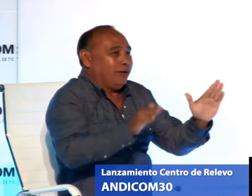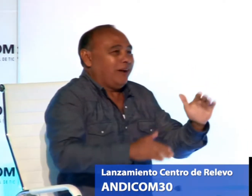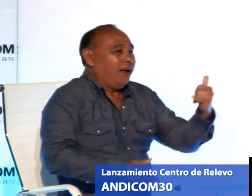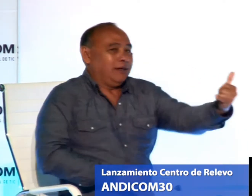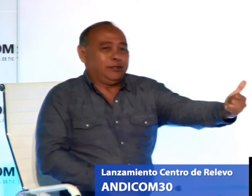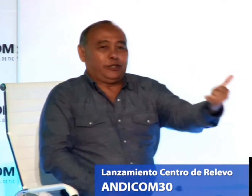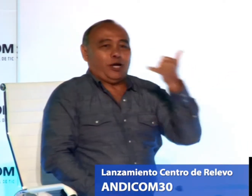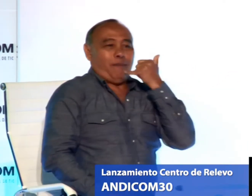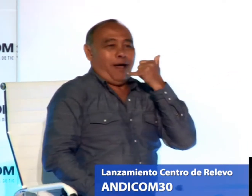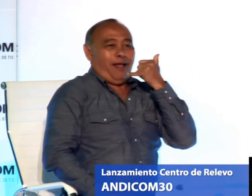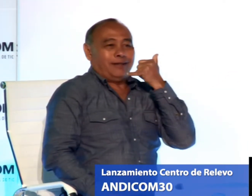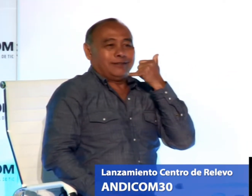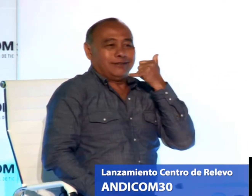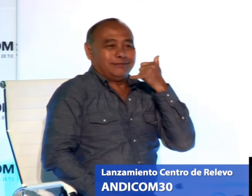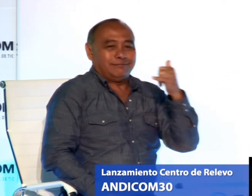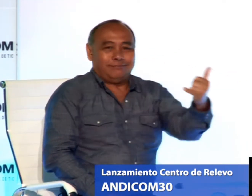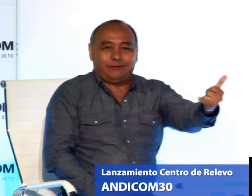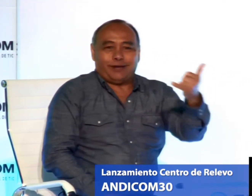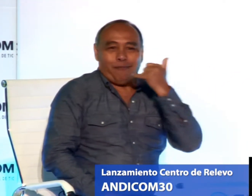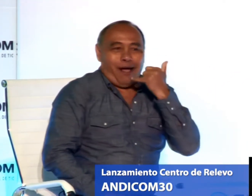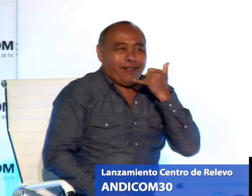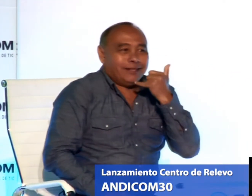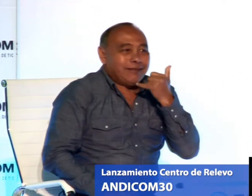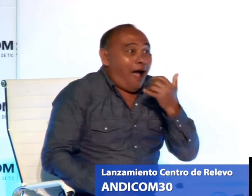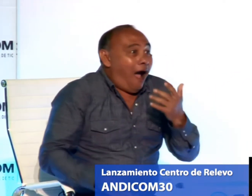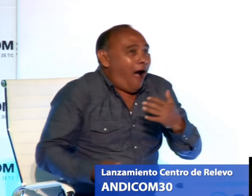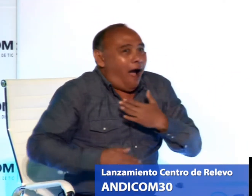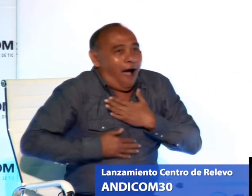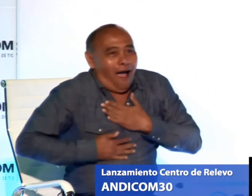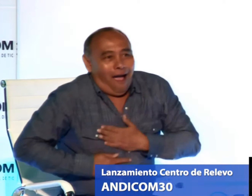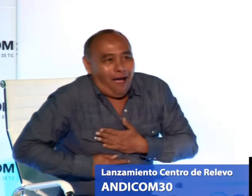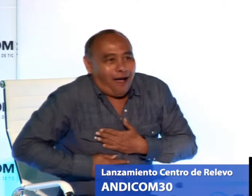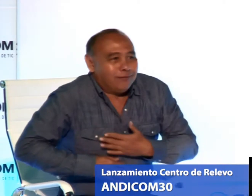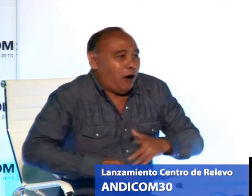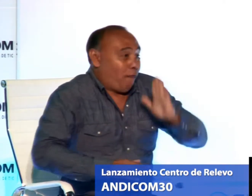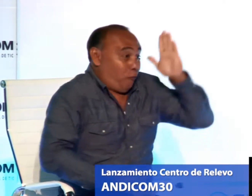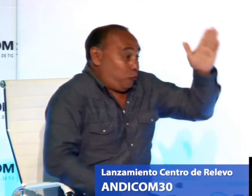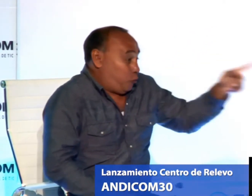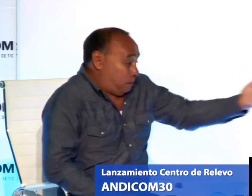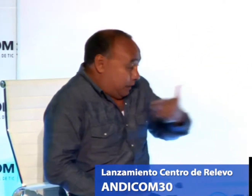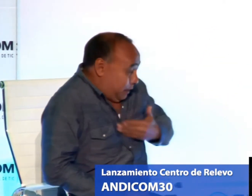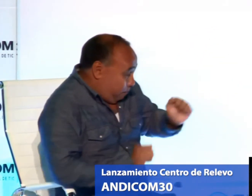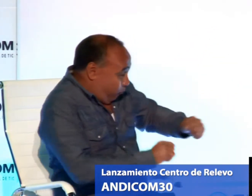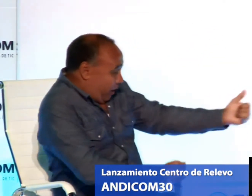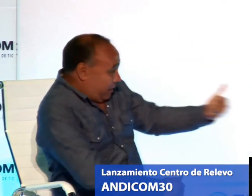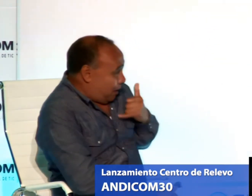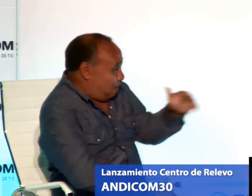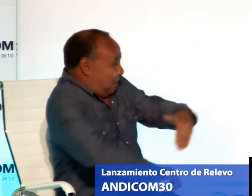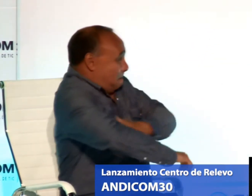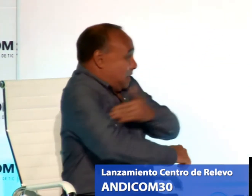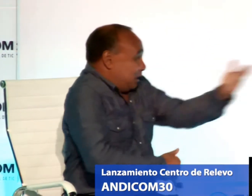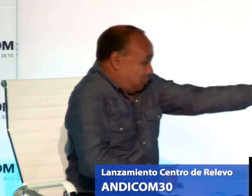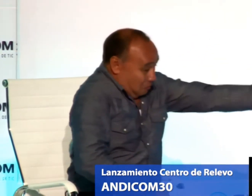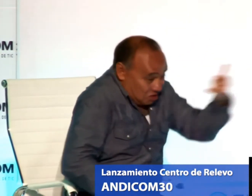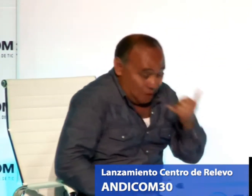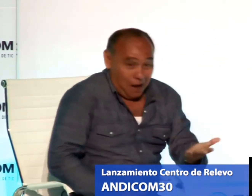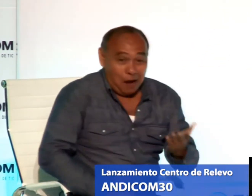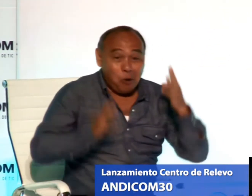al convenio que tenemos con el Ministerio de la TIC. Ahora las personas oyentes también van a poder comunicarse con nosotros por medio del centro de relevo.